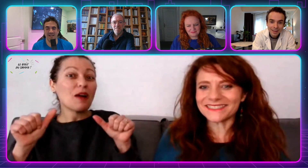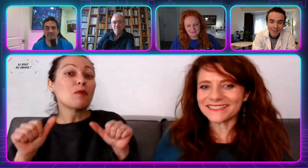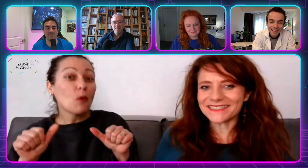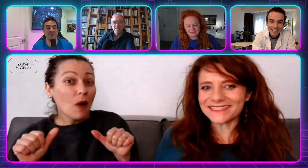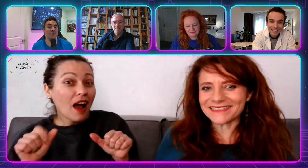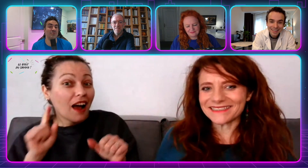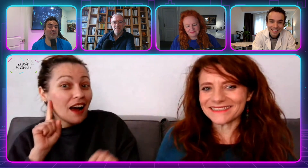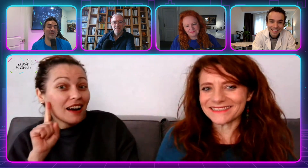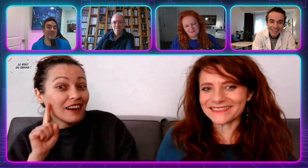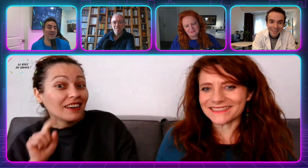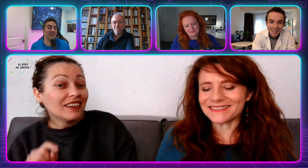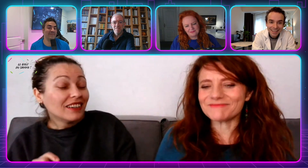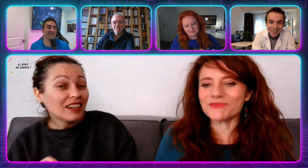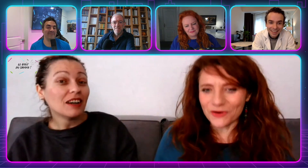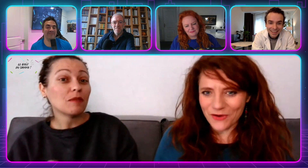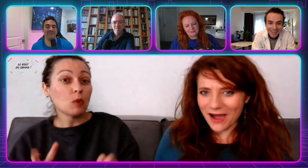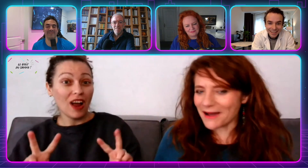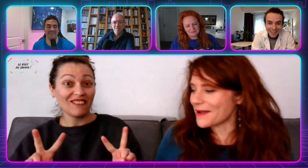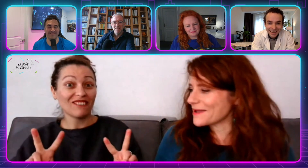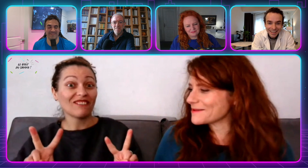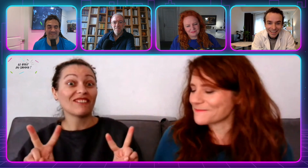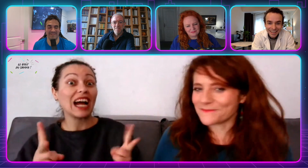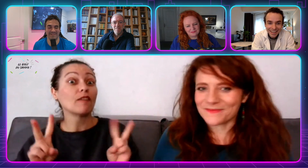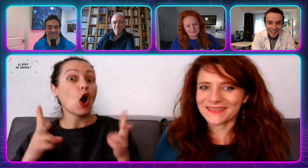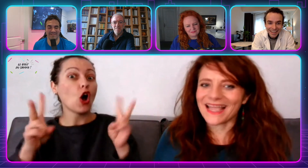Alex. Ah, parce que je suis toujours de bonne humeur. Pourquoi?